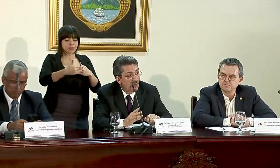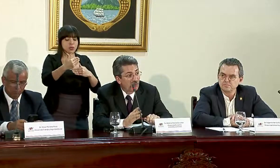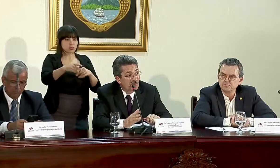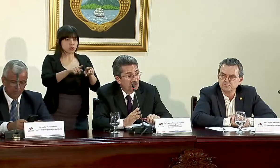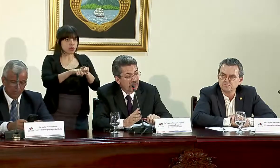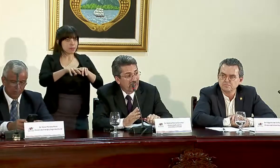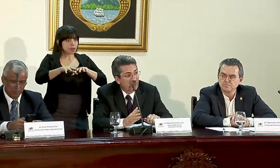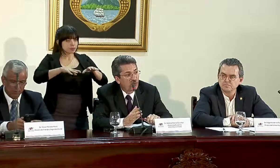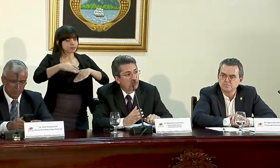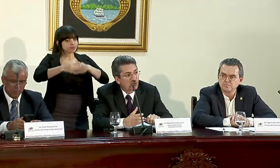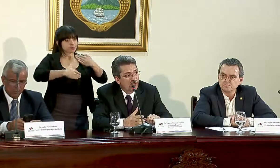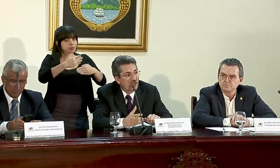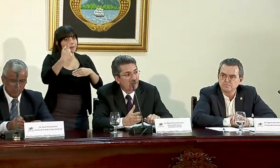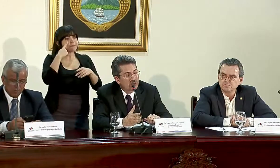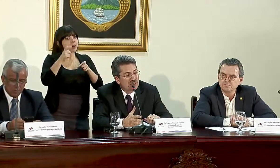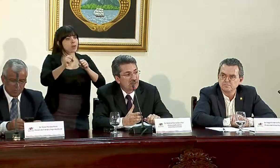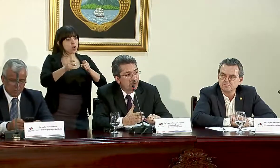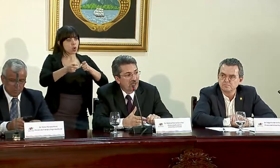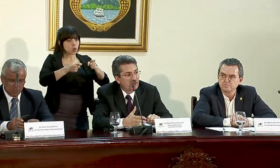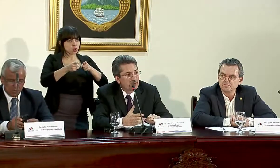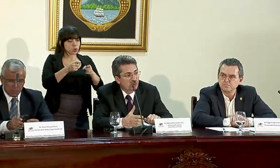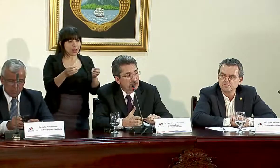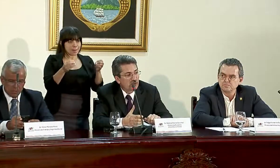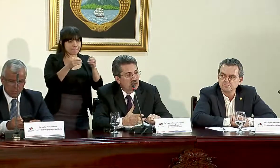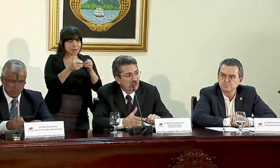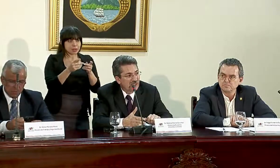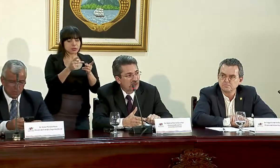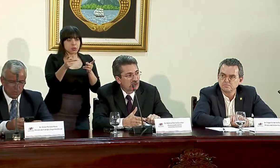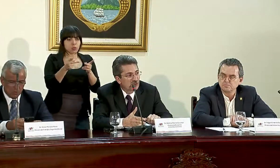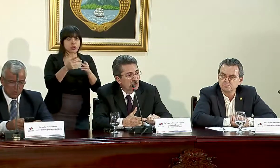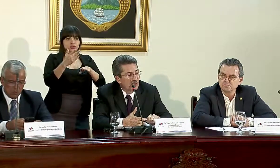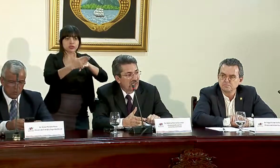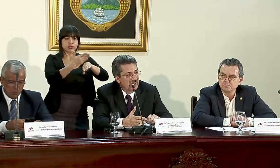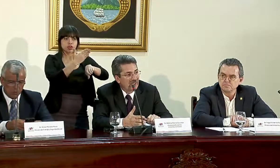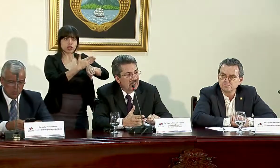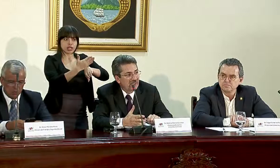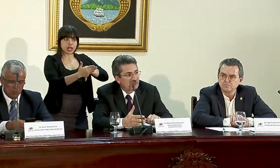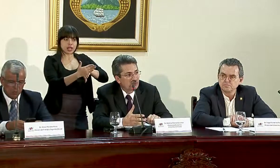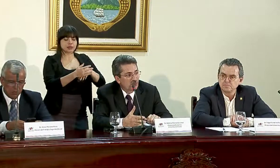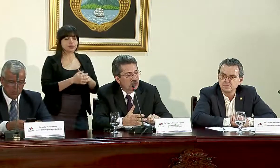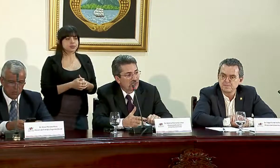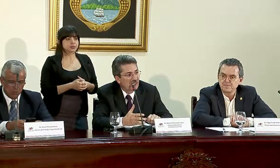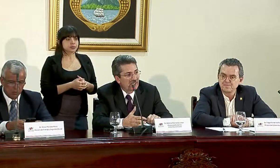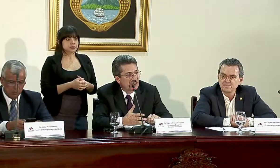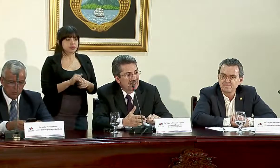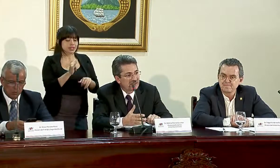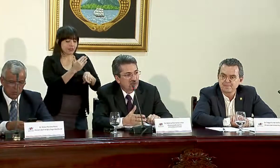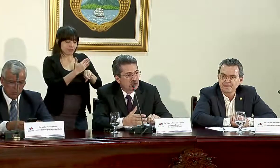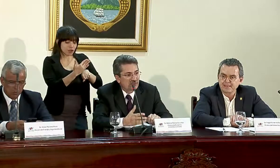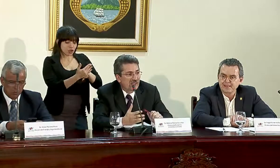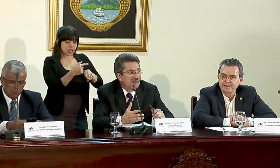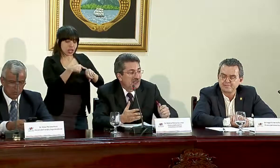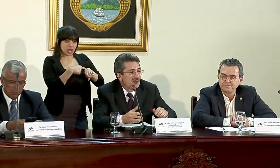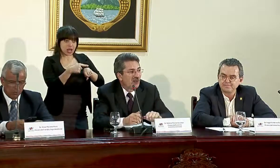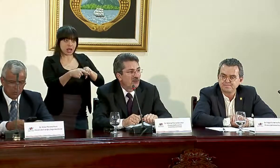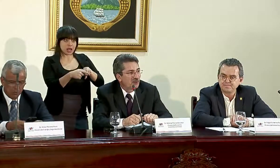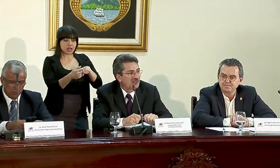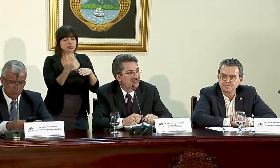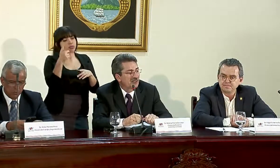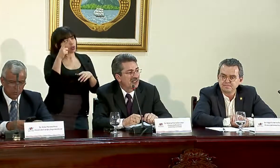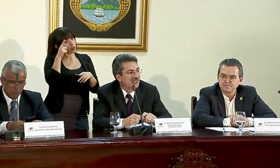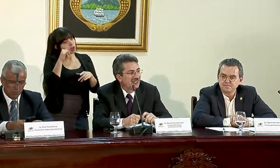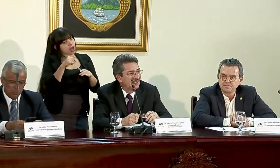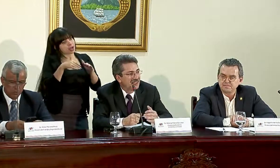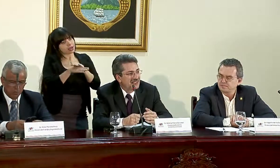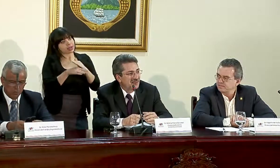a cabo para controlar muchísimo más los puestos fronterizos, que es por donde se nos está, desde luego, por